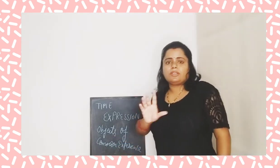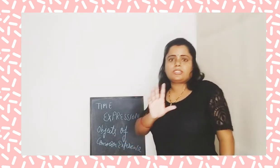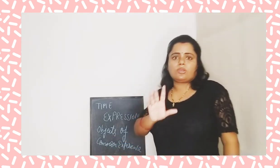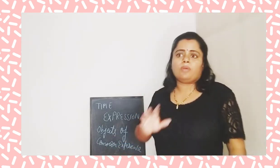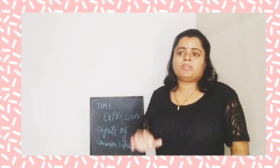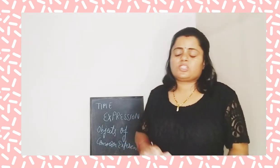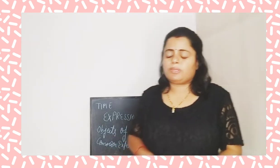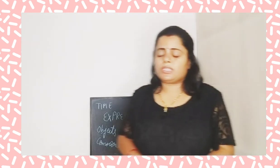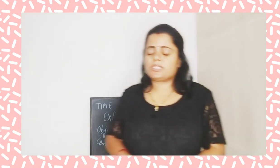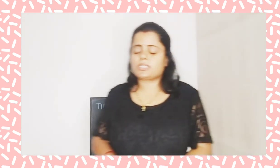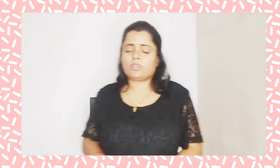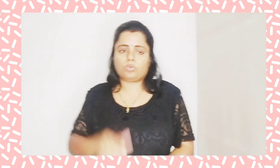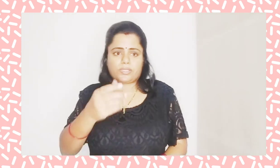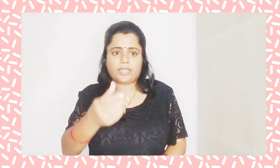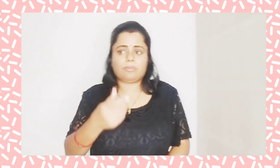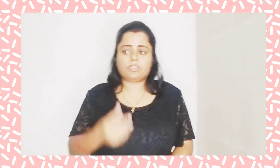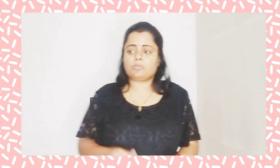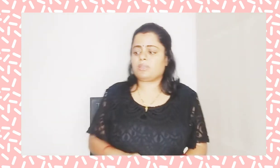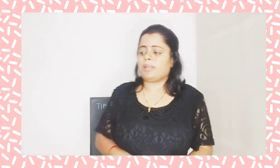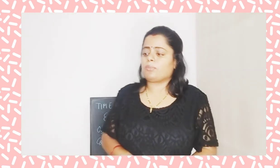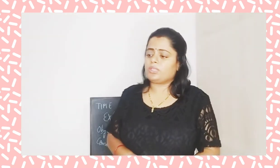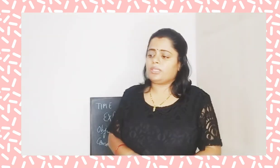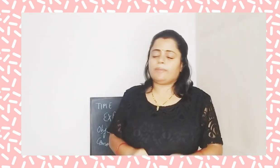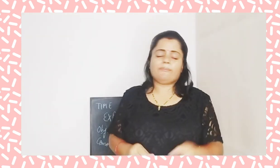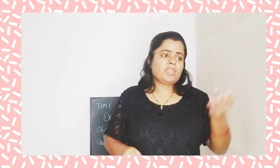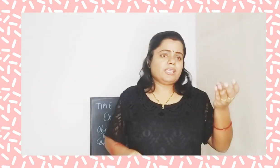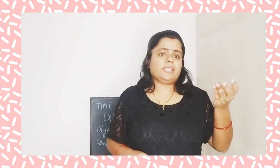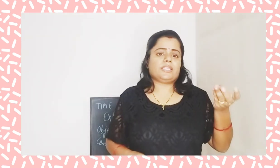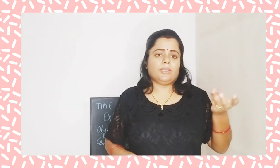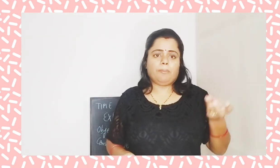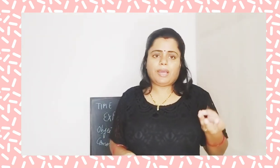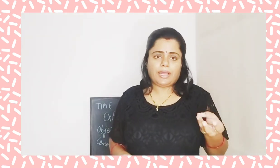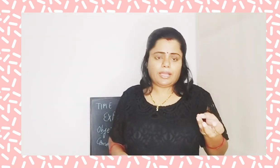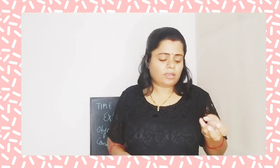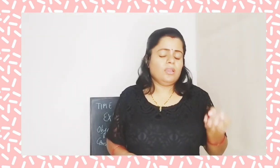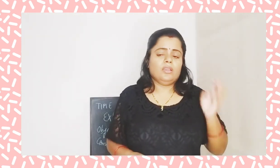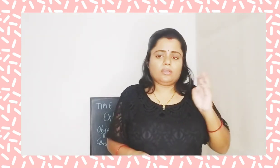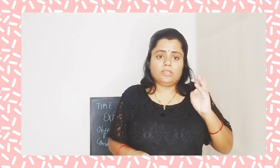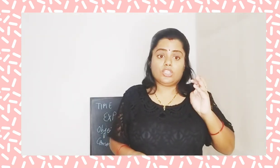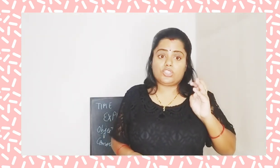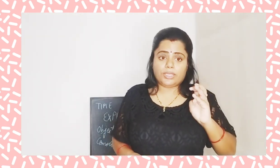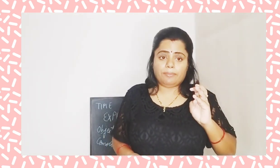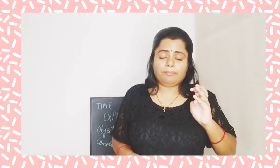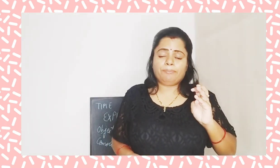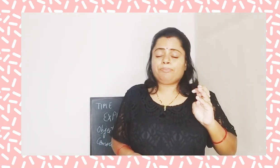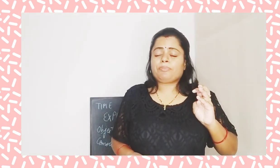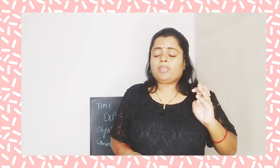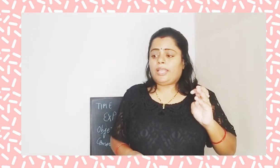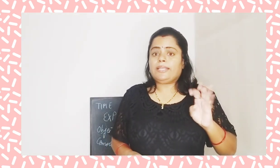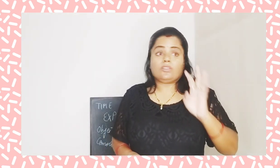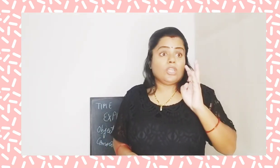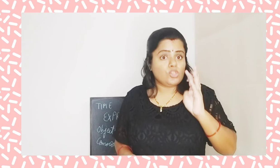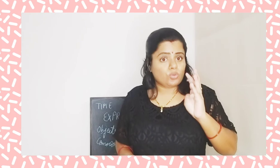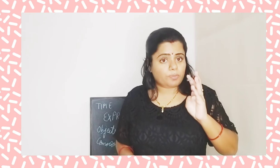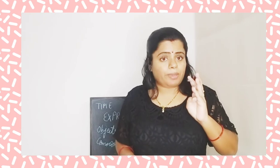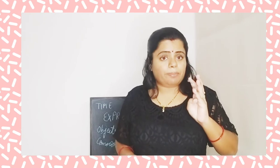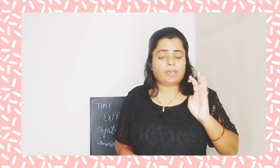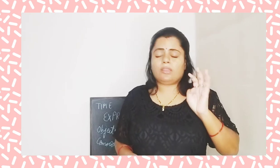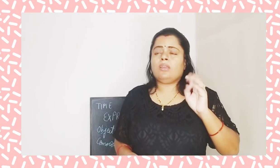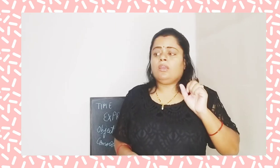हैं कॉमन एक्सपीरियंसेस के? कुछ एग्जाम्पल्स मैंने भी आपको दिए हैं, जैसे द पार्क, द जिम, राइट, द न्यूज़पेपर,